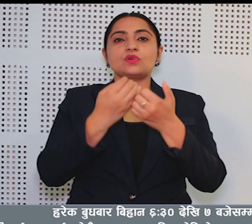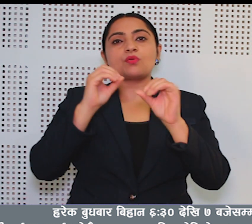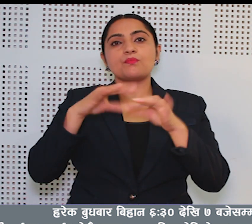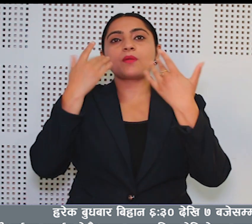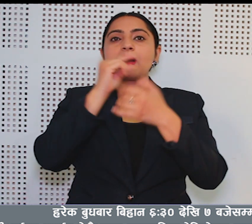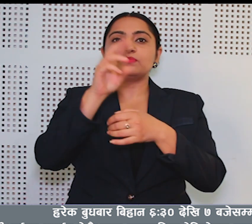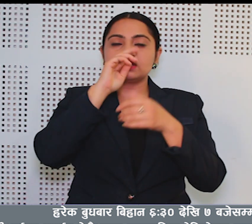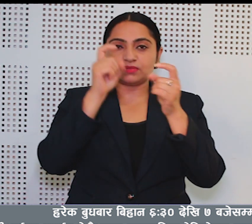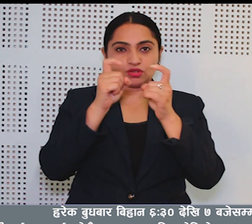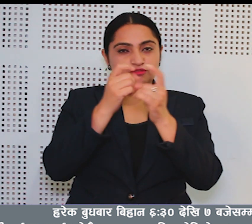छलफल गर्नेछौं।